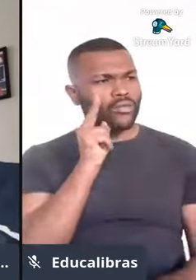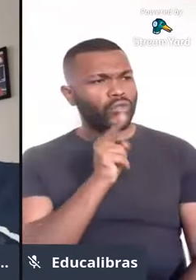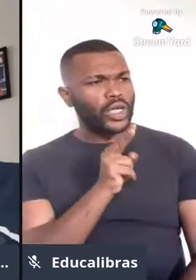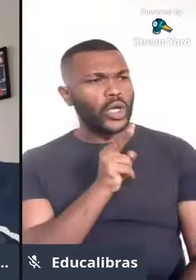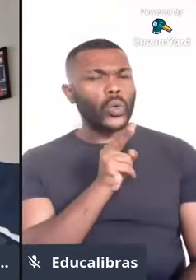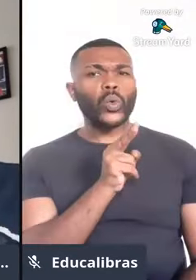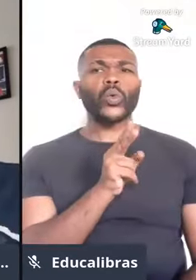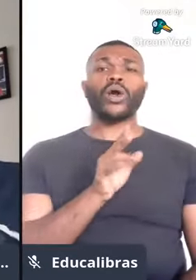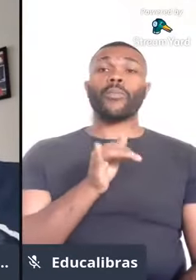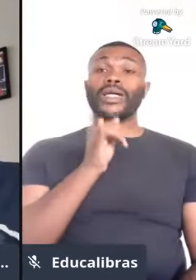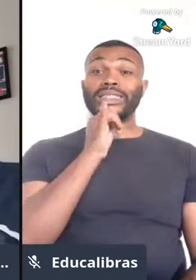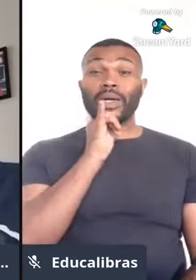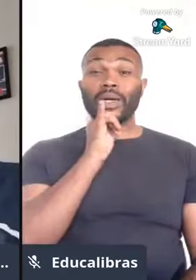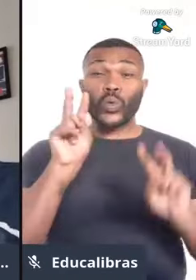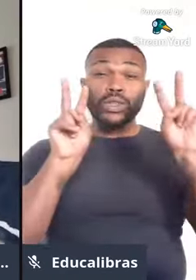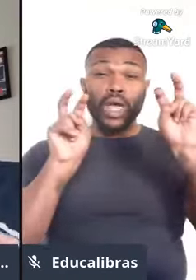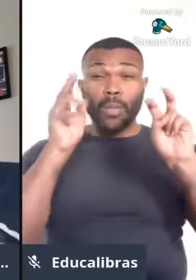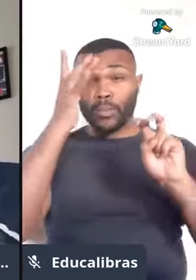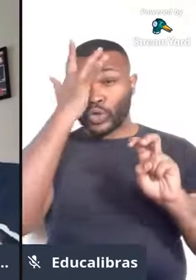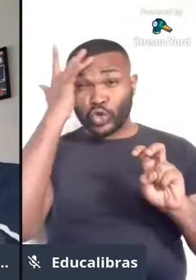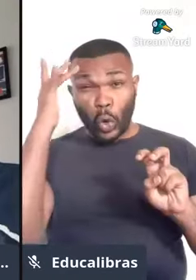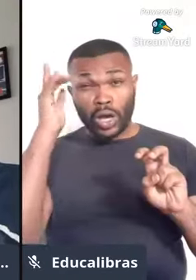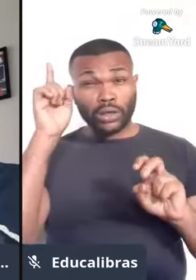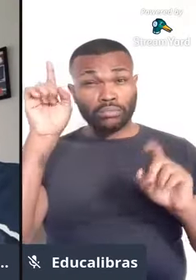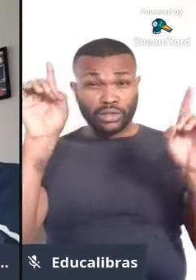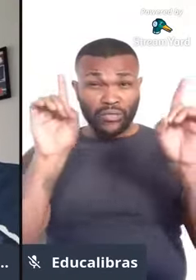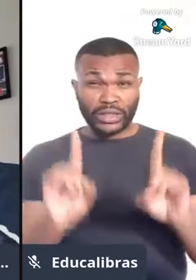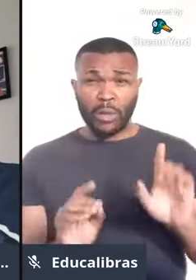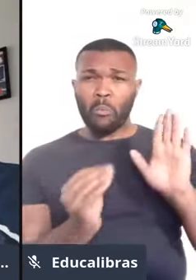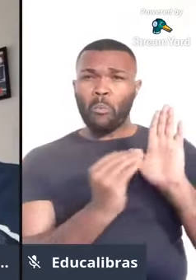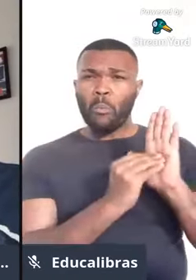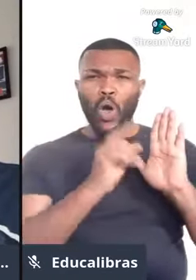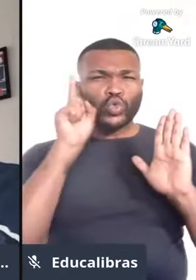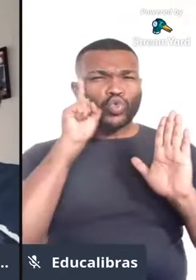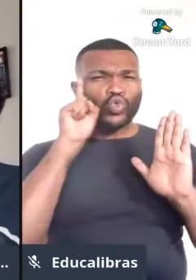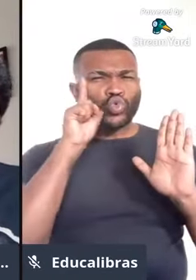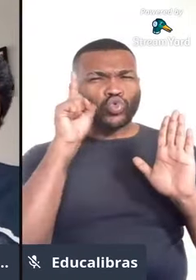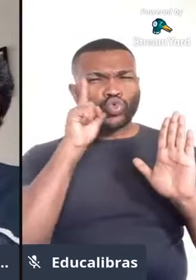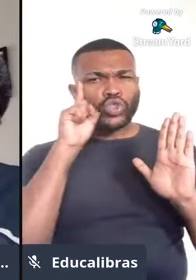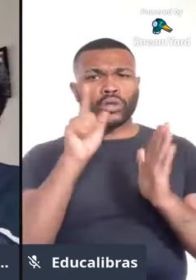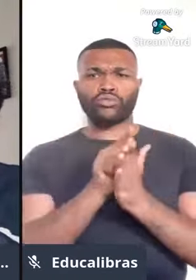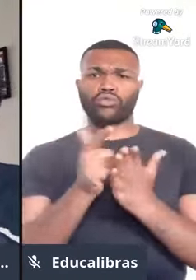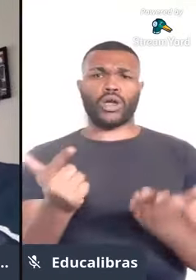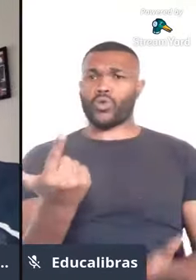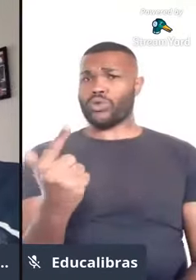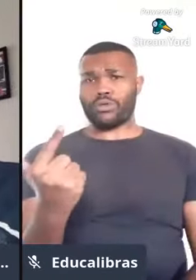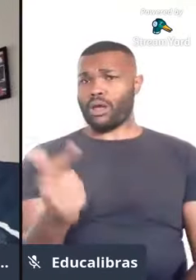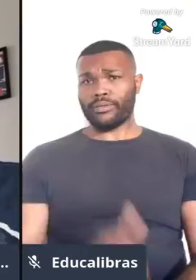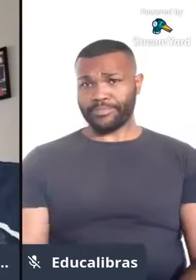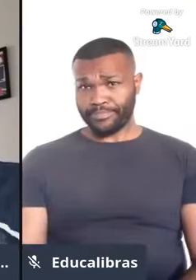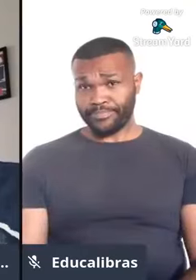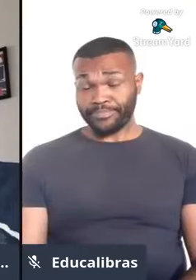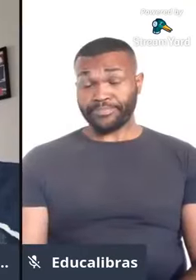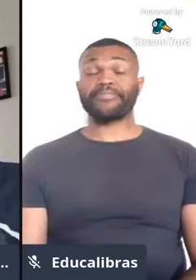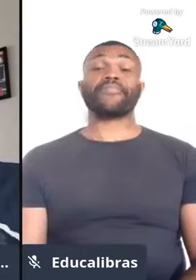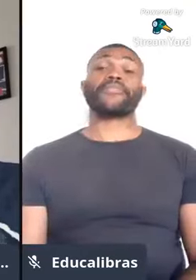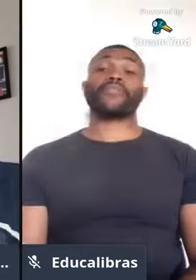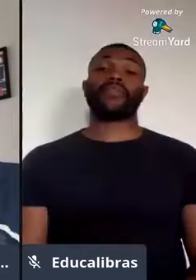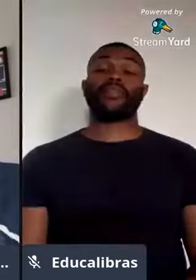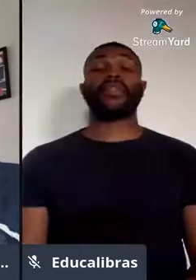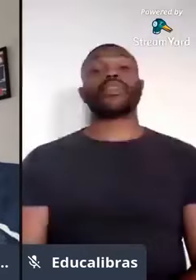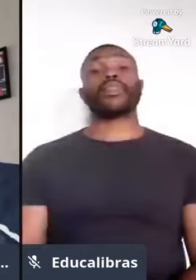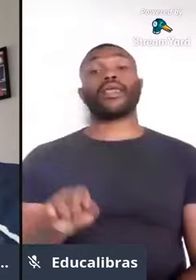pauta diária. Esse é o ponto. Essa separação pelas editorias, a minha avaliação é essa, é